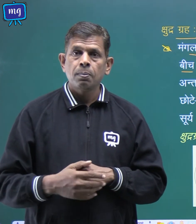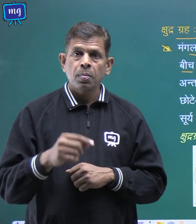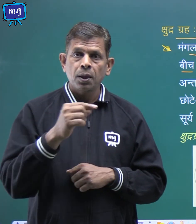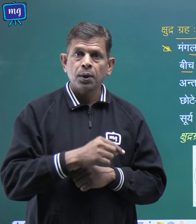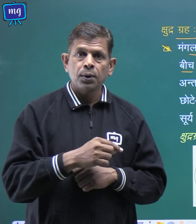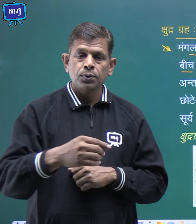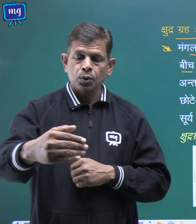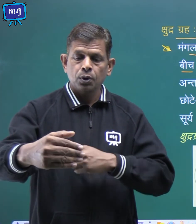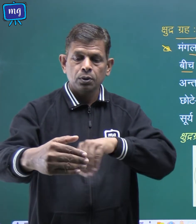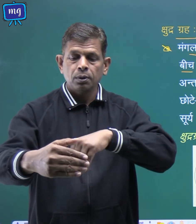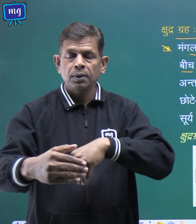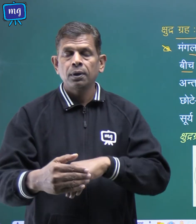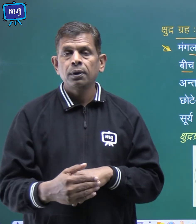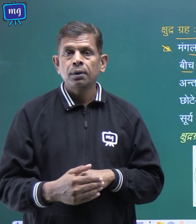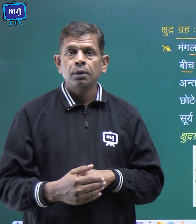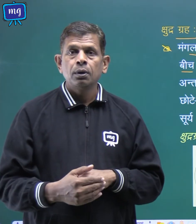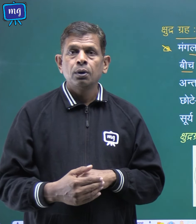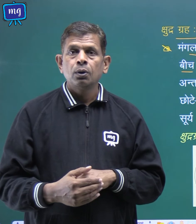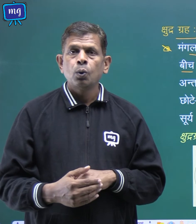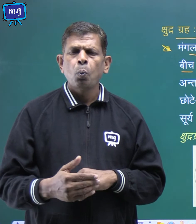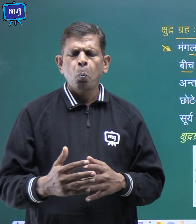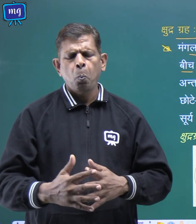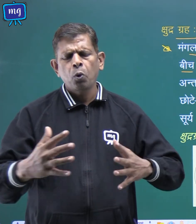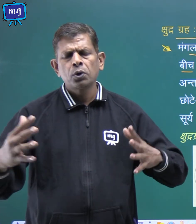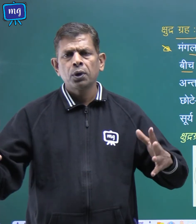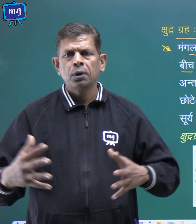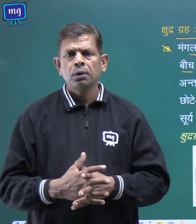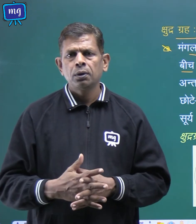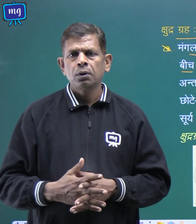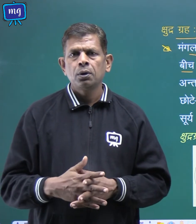इस अंतराल में बहुत सारे